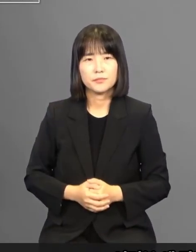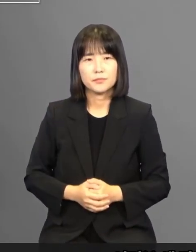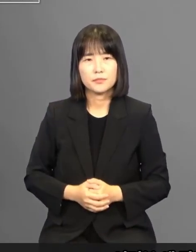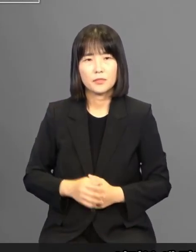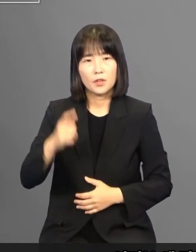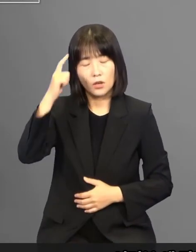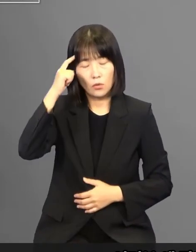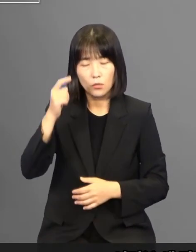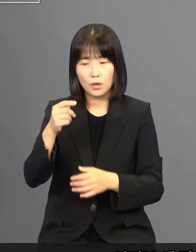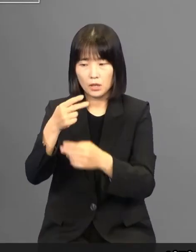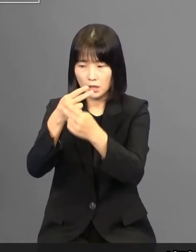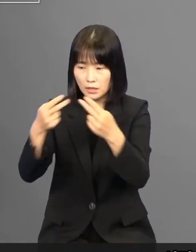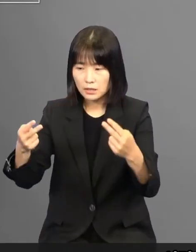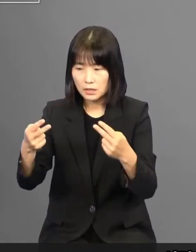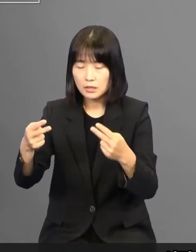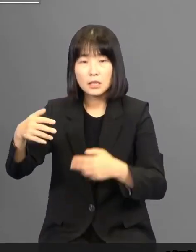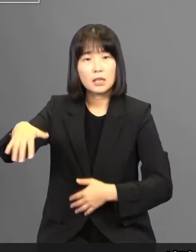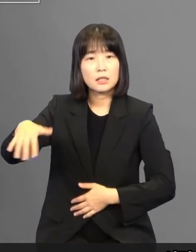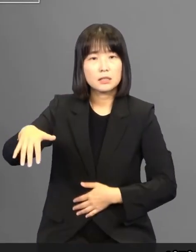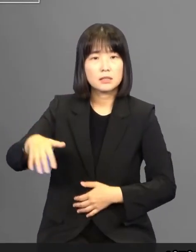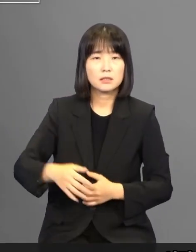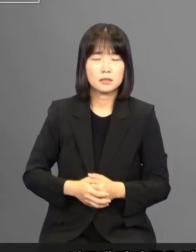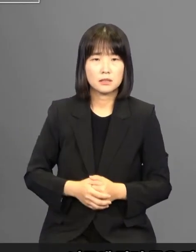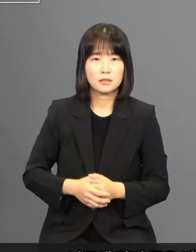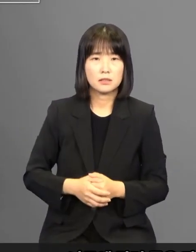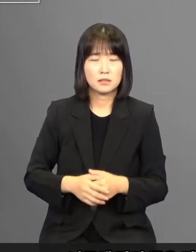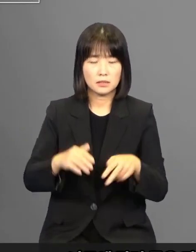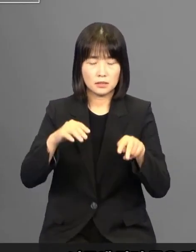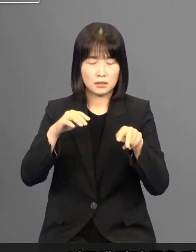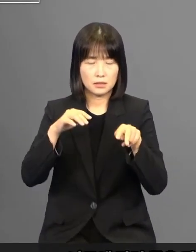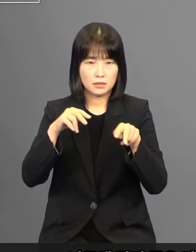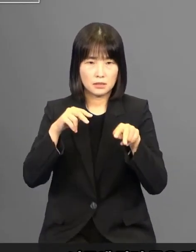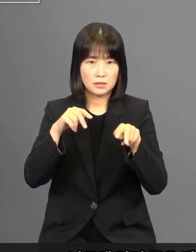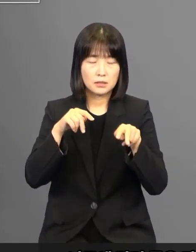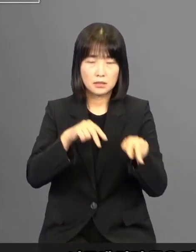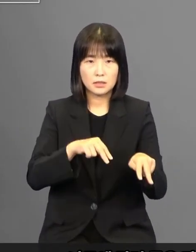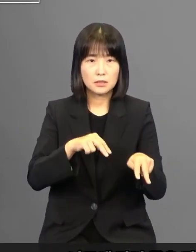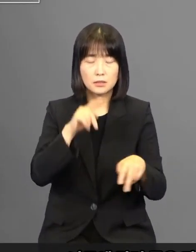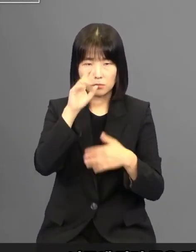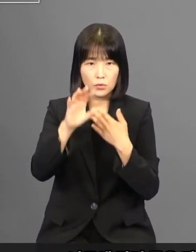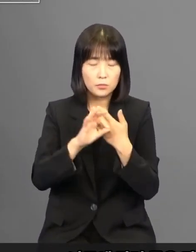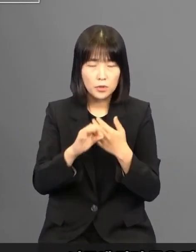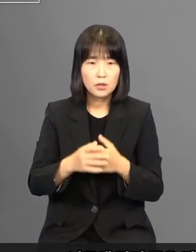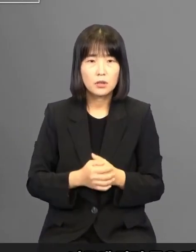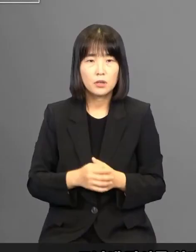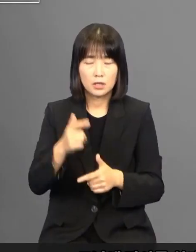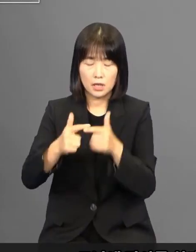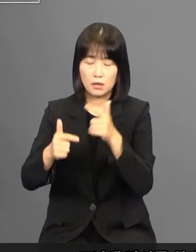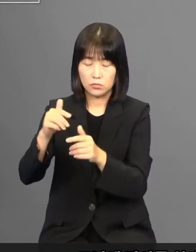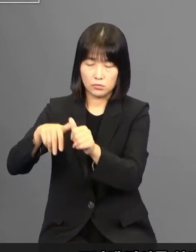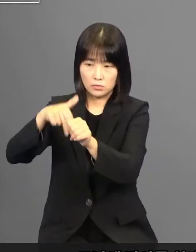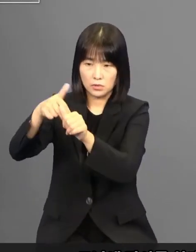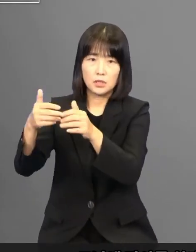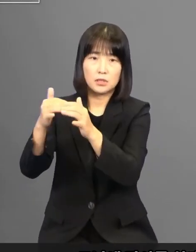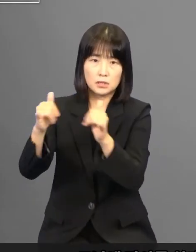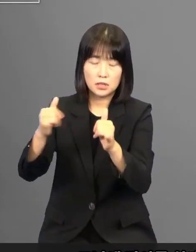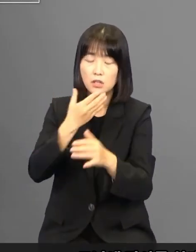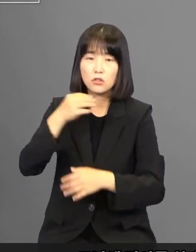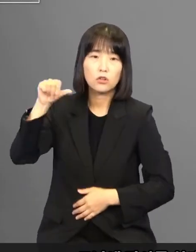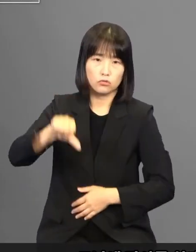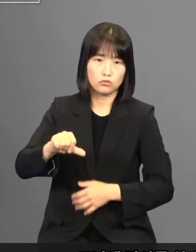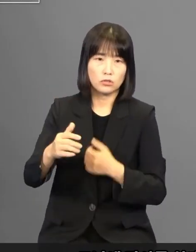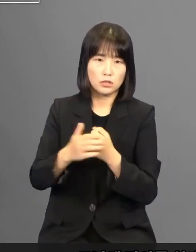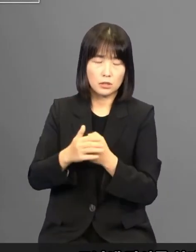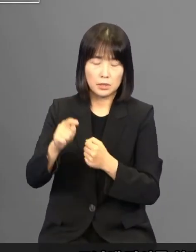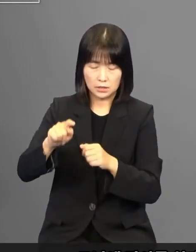장례를 치르지 않았는가? 신명기 21장에 보면 나무에 달려 죽은 자는 저주를 받은 자이기 때문에 그날에 장사를 하게 돼야지만